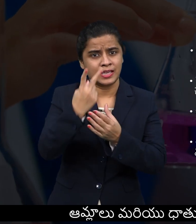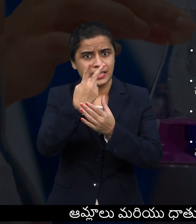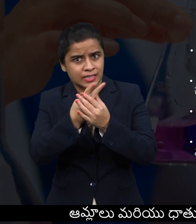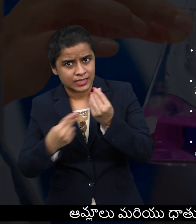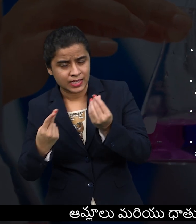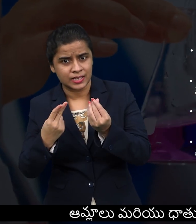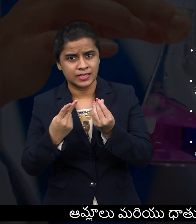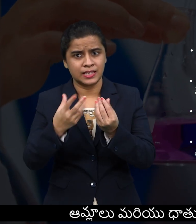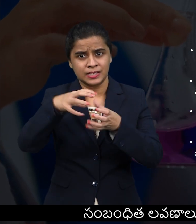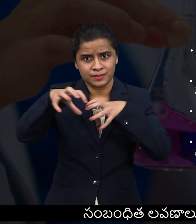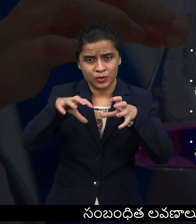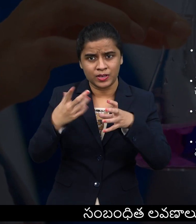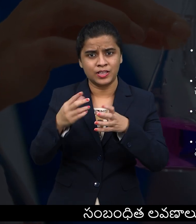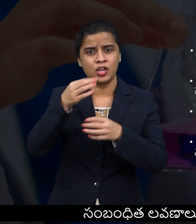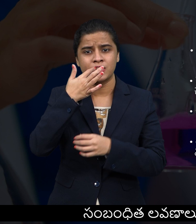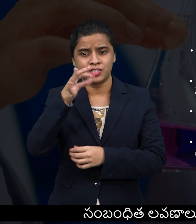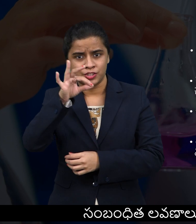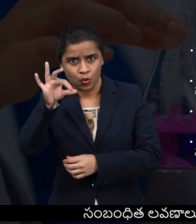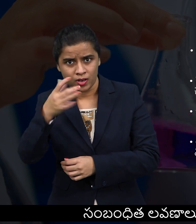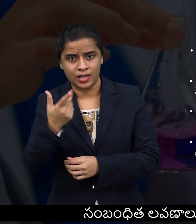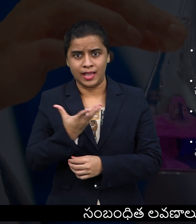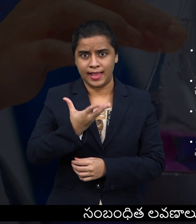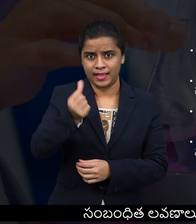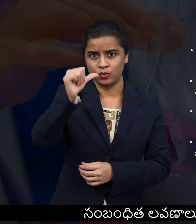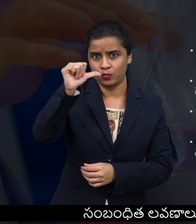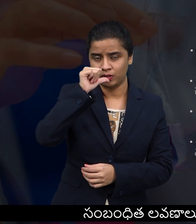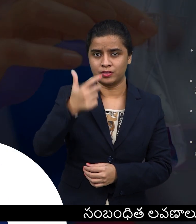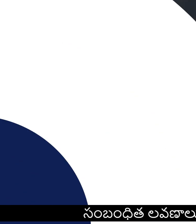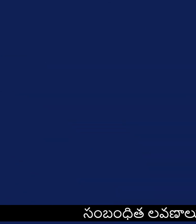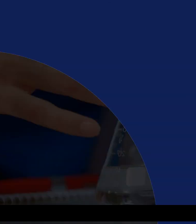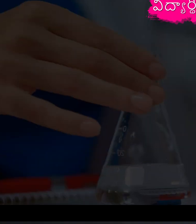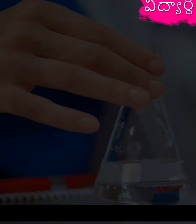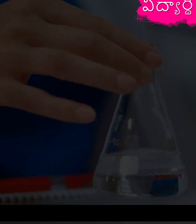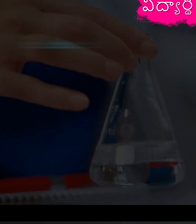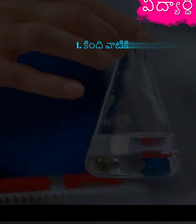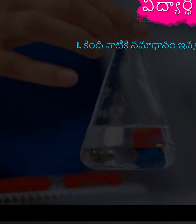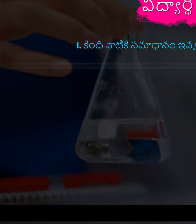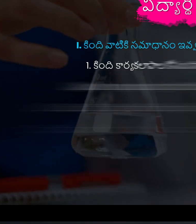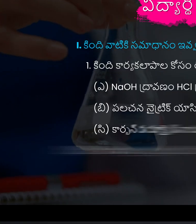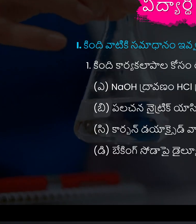తటస్థీకరించి సంబంధిత లవణాలు మరియు నీటిని ఏర్పరుస్తాయి.